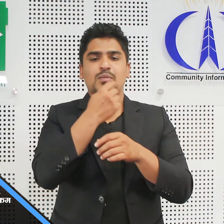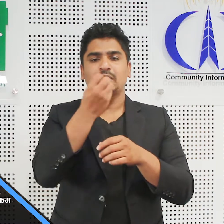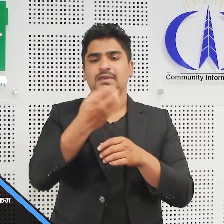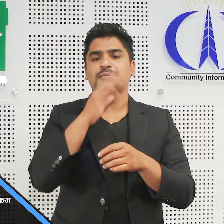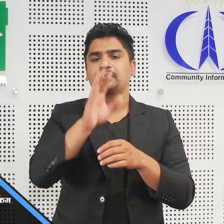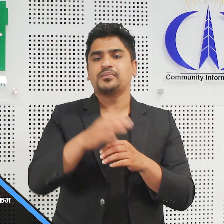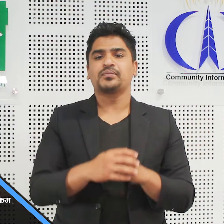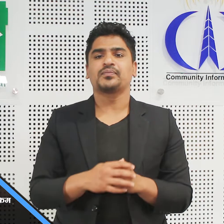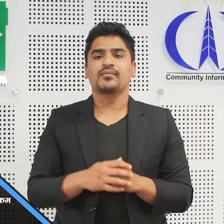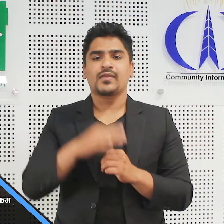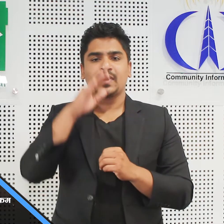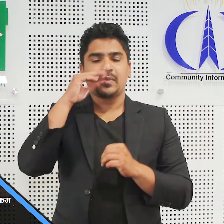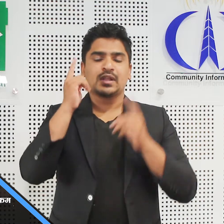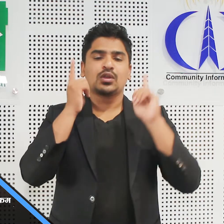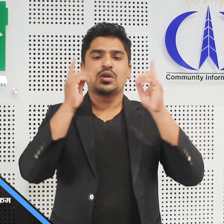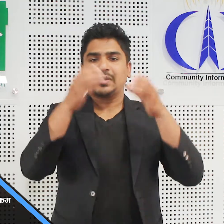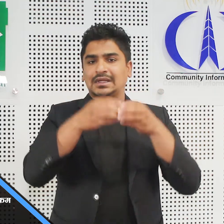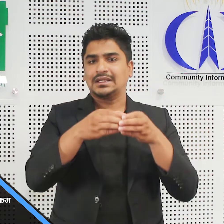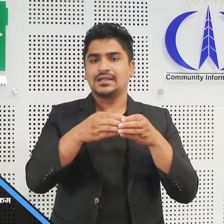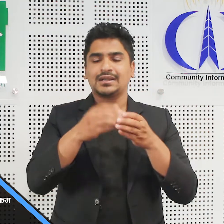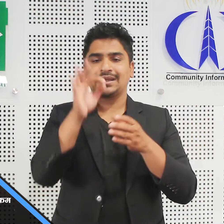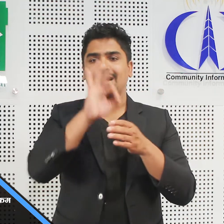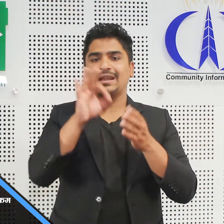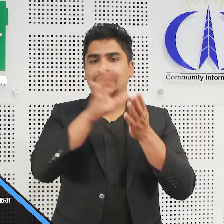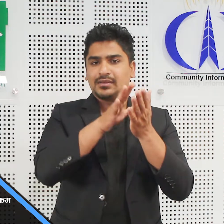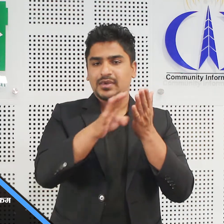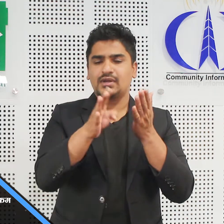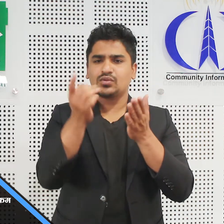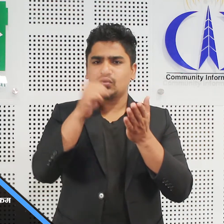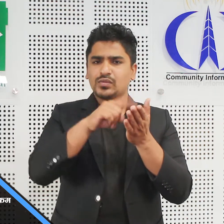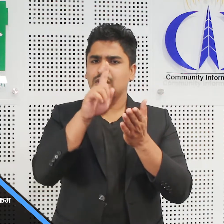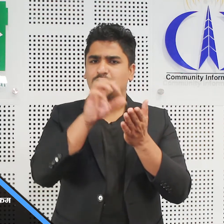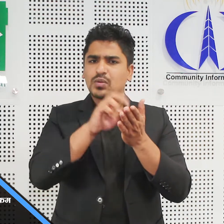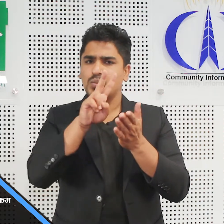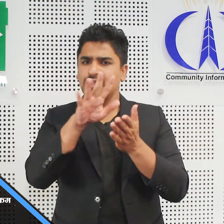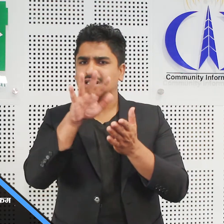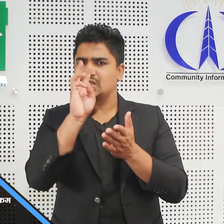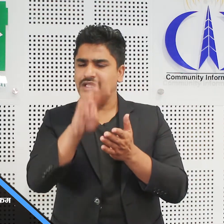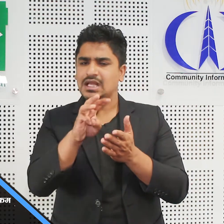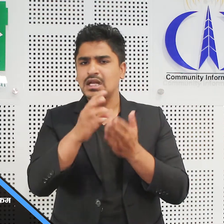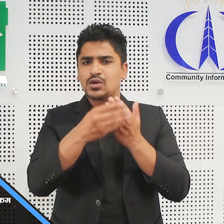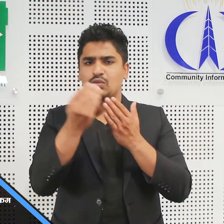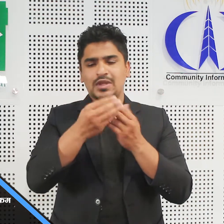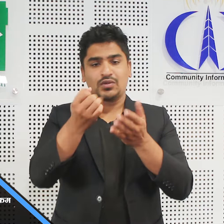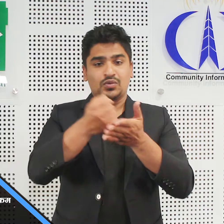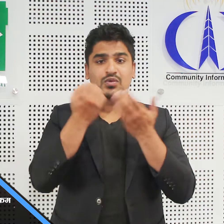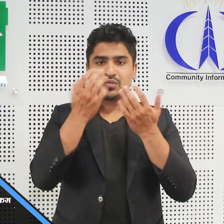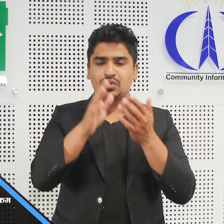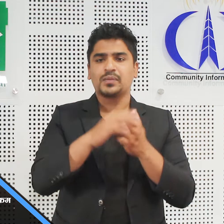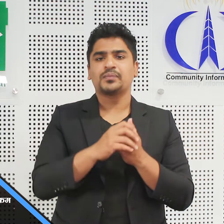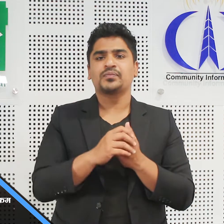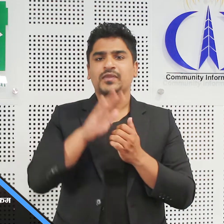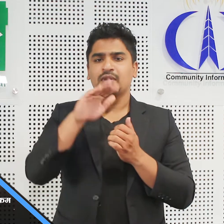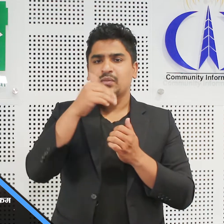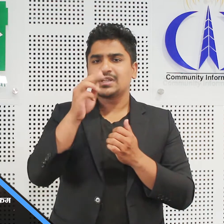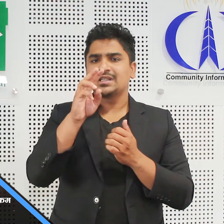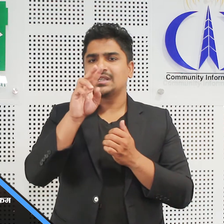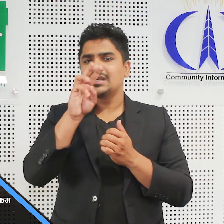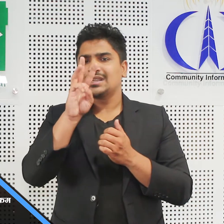पालिकाले गरेको आर्थिक सहयोगले व्यवसाय टिकाउन सहज भएको उहाँ बताउनुहुन्छ। विन्द्रनगर नगरपालिकाको कार्यालयबाट सुरुमा